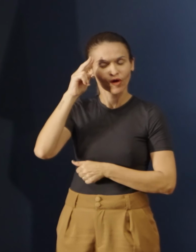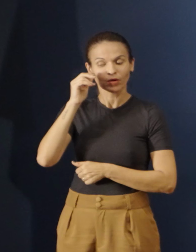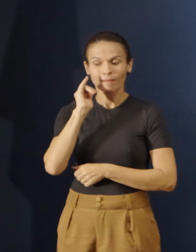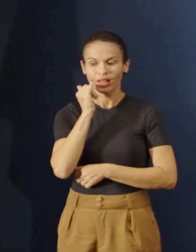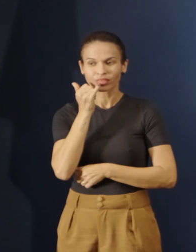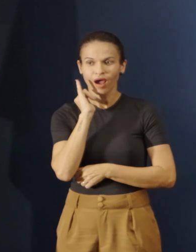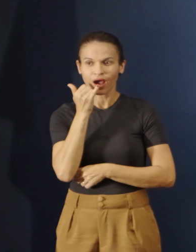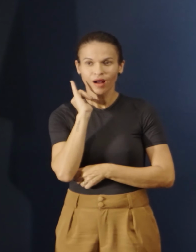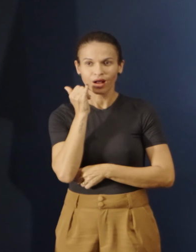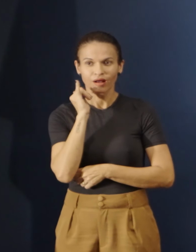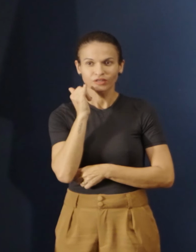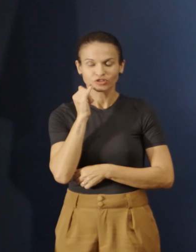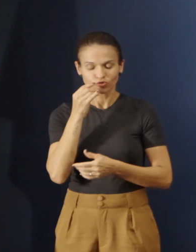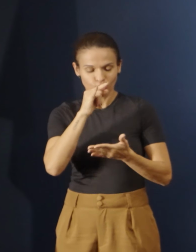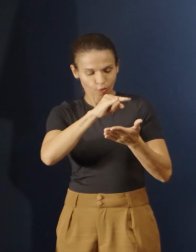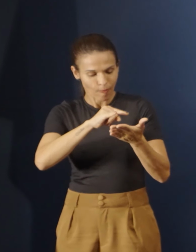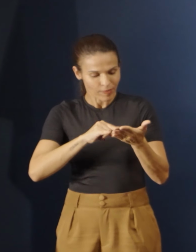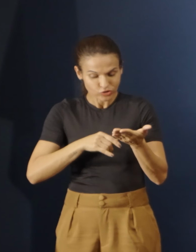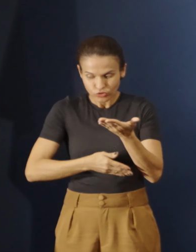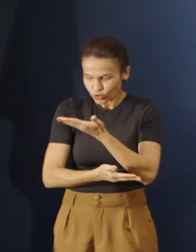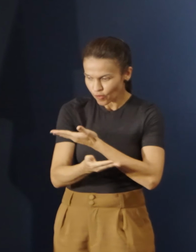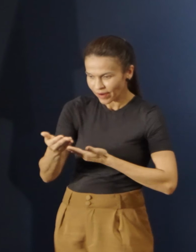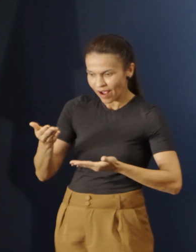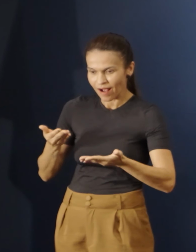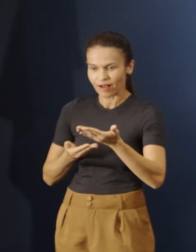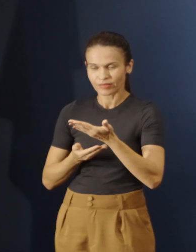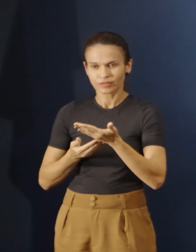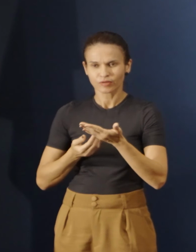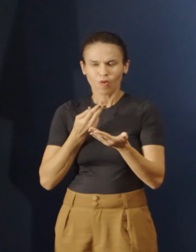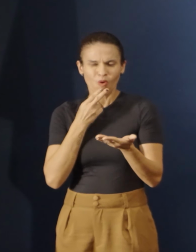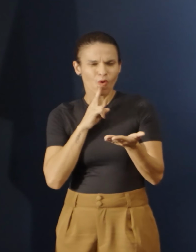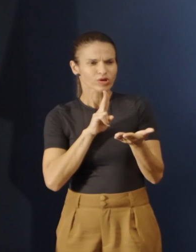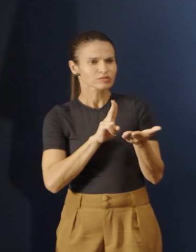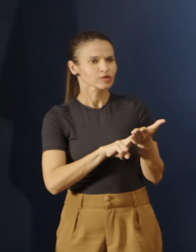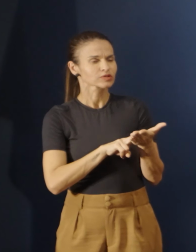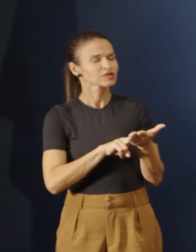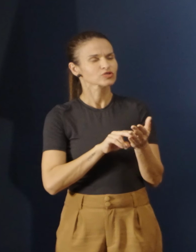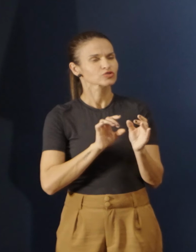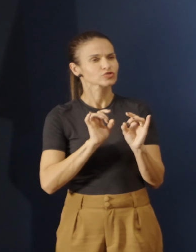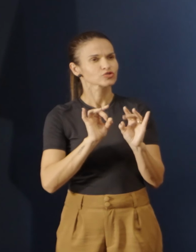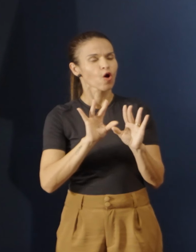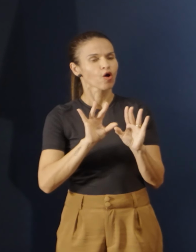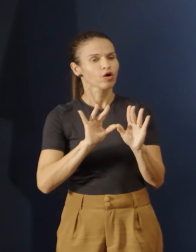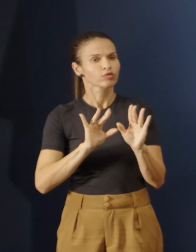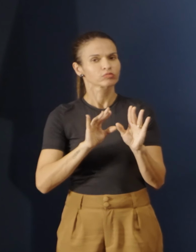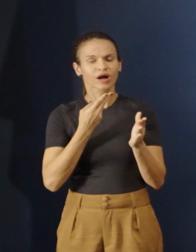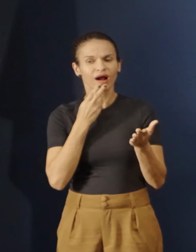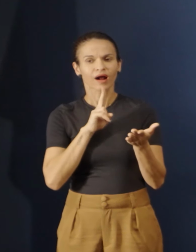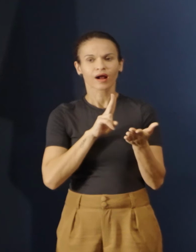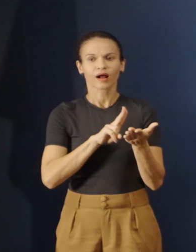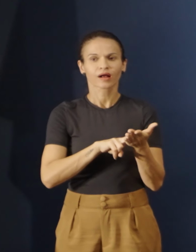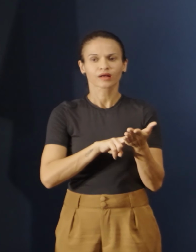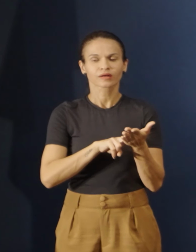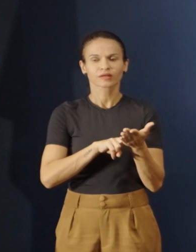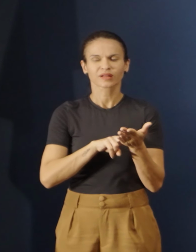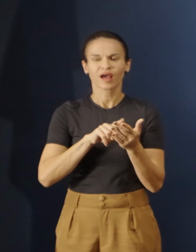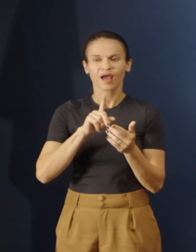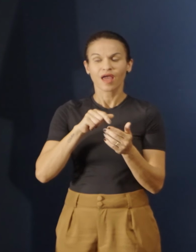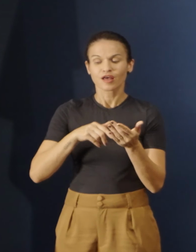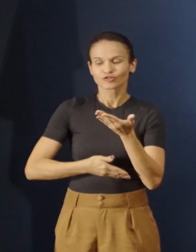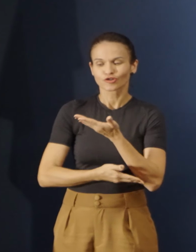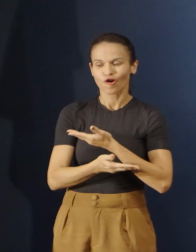narrativa a partir da documentação trocada. Porque correspondência não é só troca de carta. Correspondência é